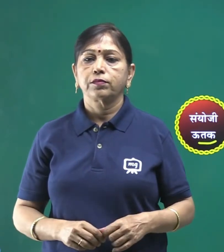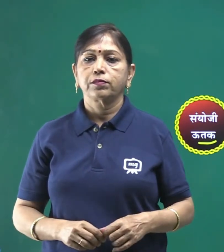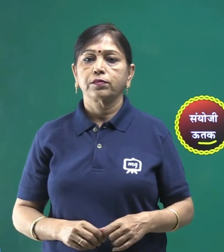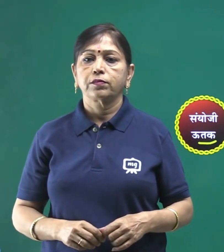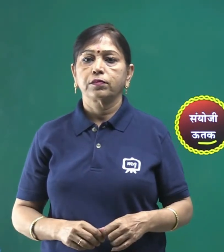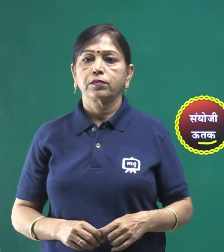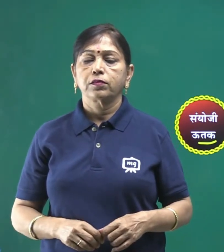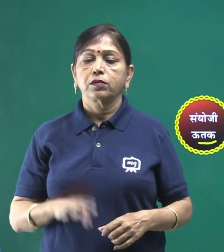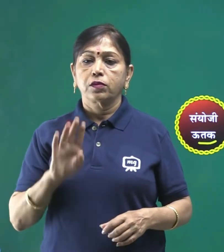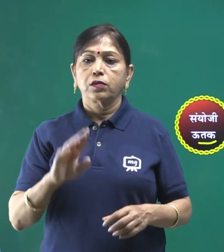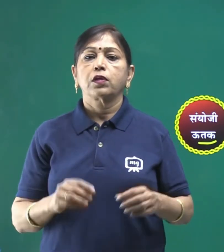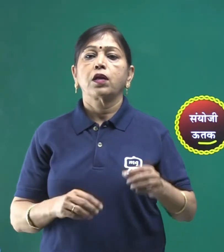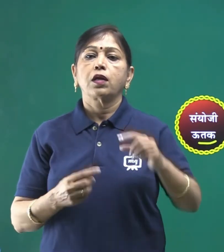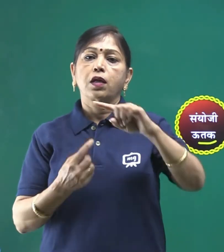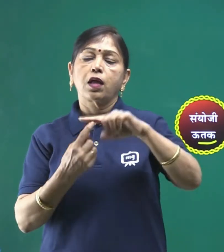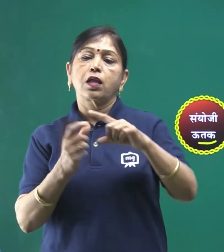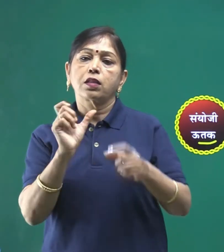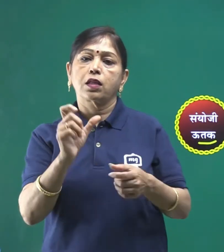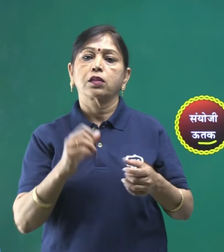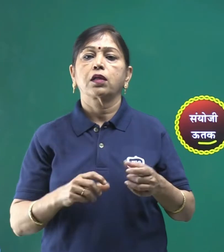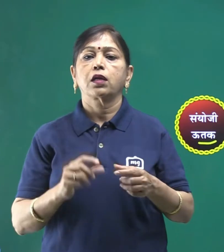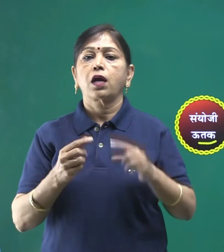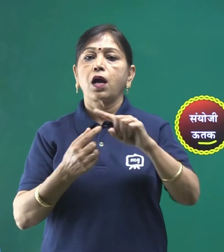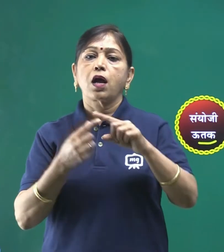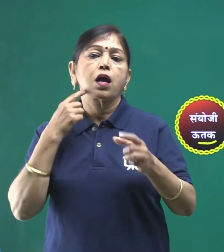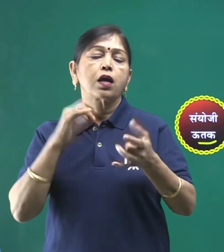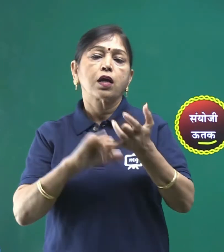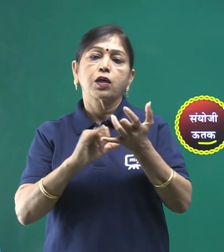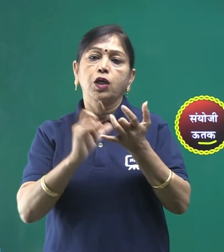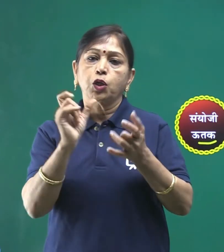4 तंत्रिका ऊतक।